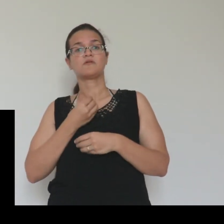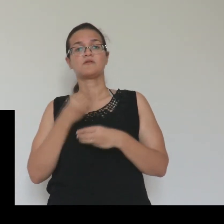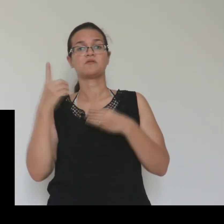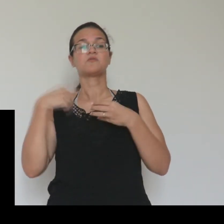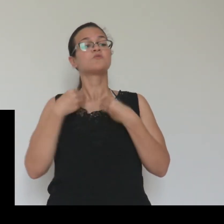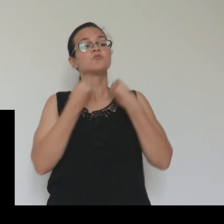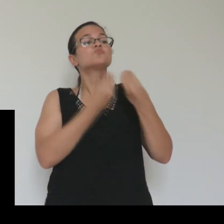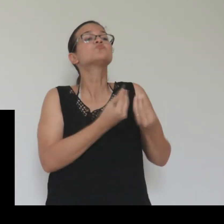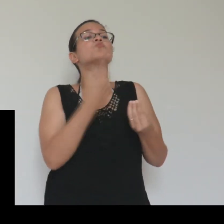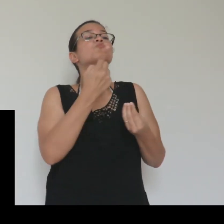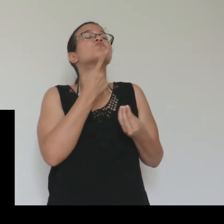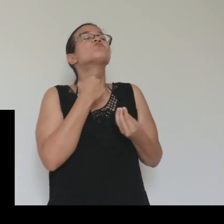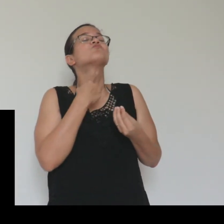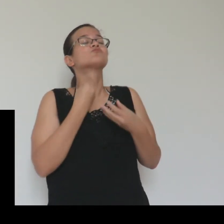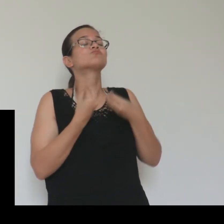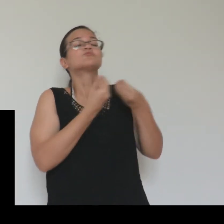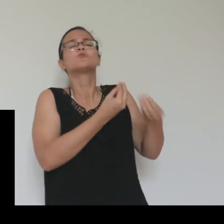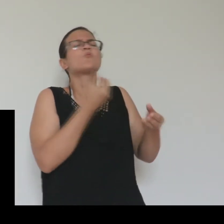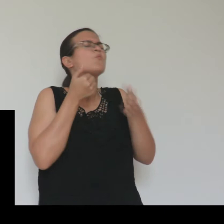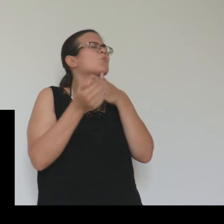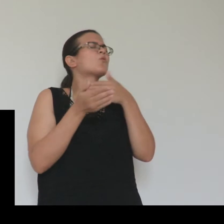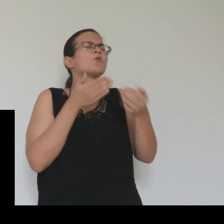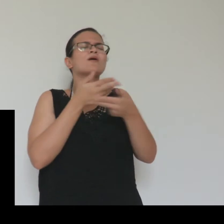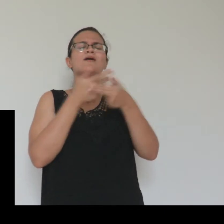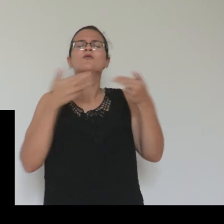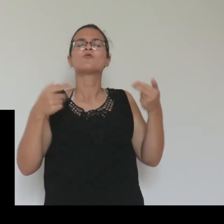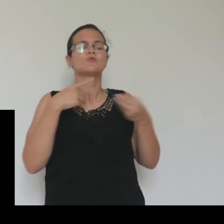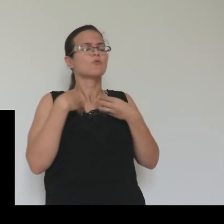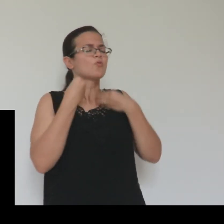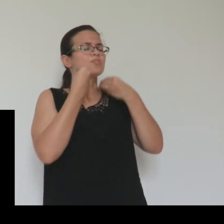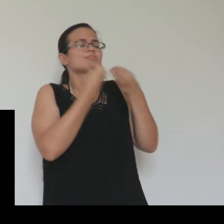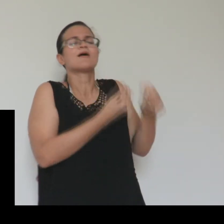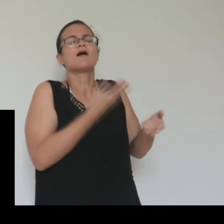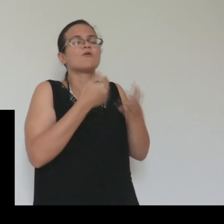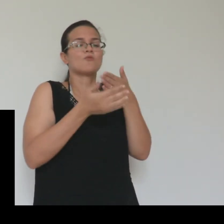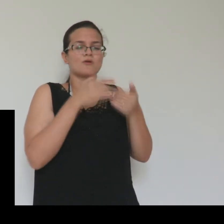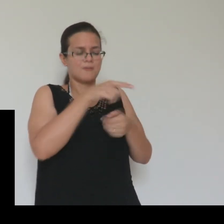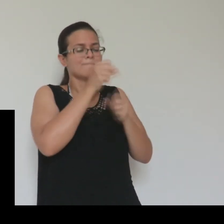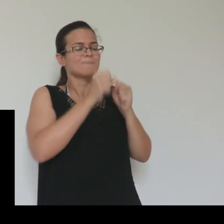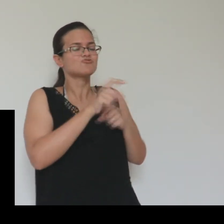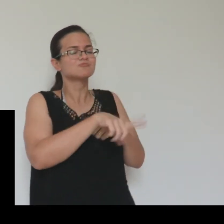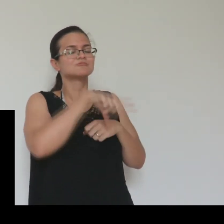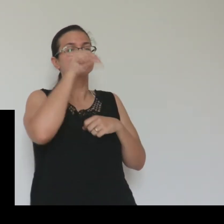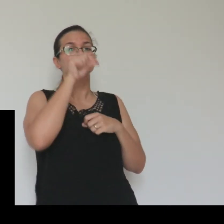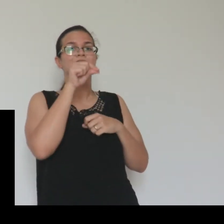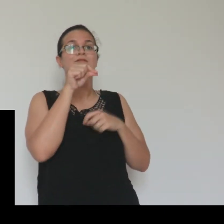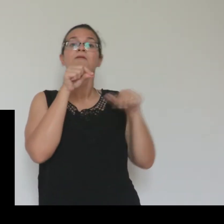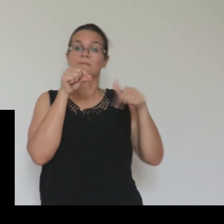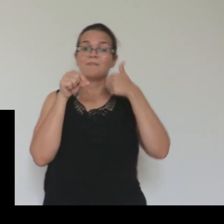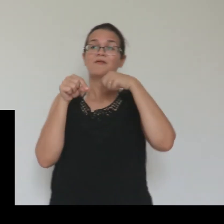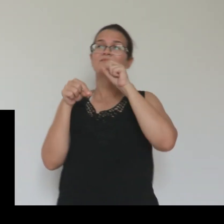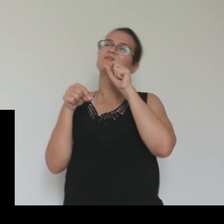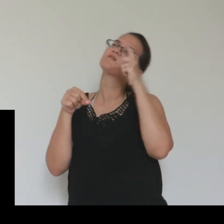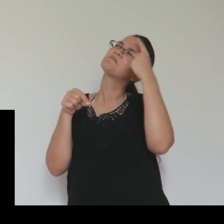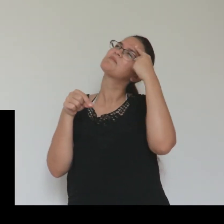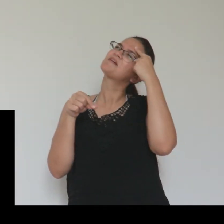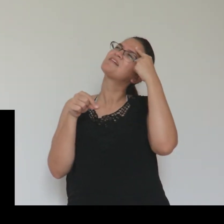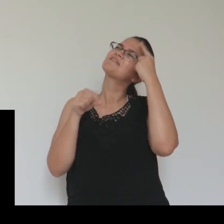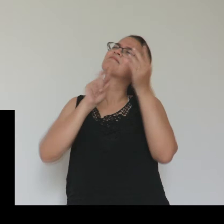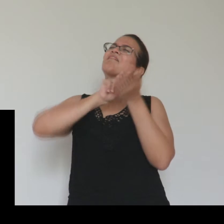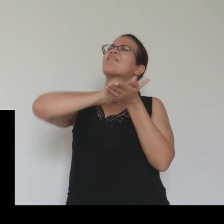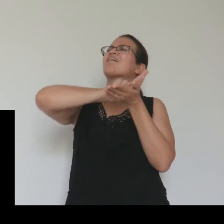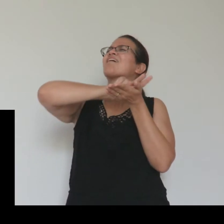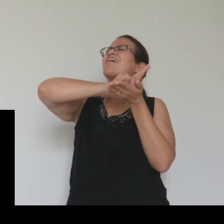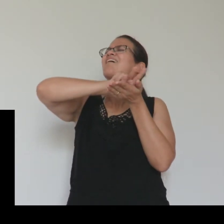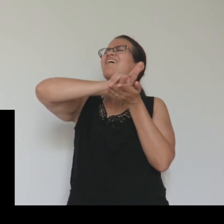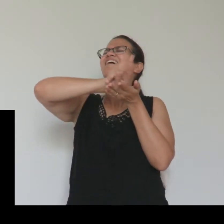quiser, você pode escolher. Minha mãe ia pensar em N coisas, pensar em muitas coisas, porém minha mãe nunca ia